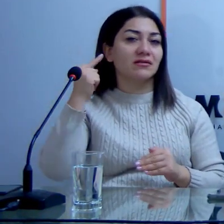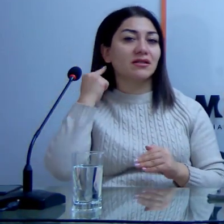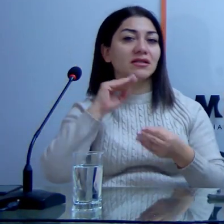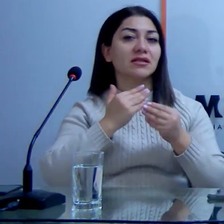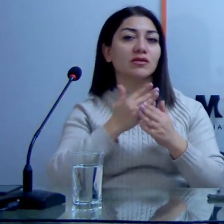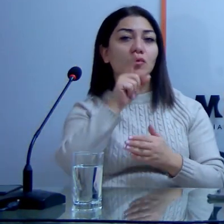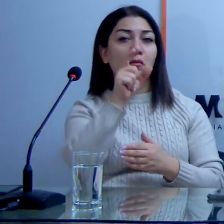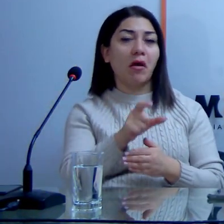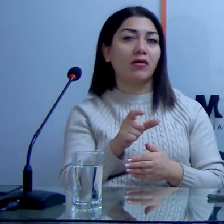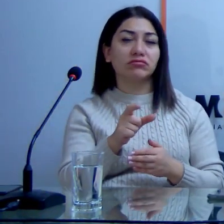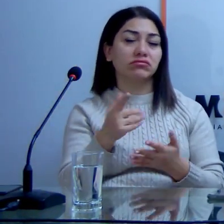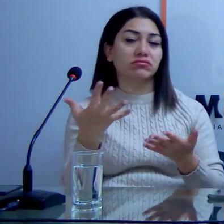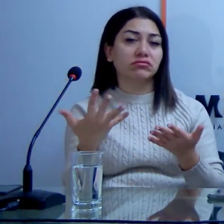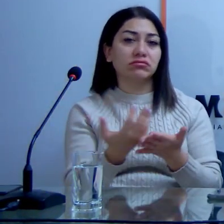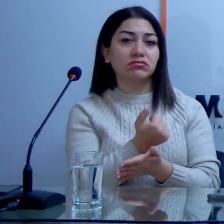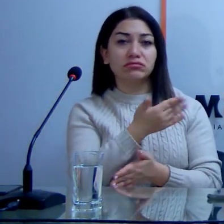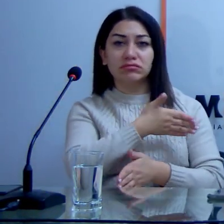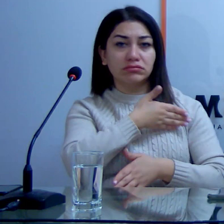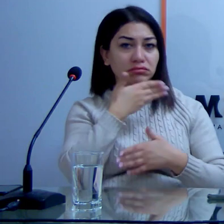խնդիր ունեցող անձ